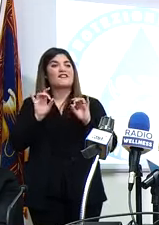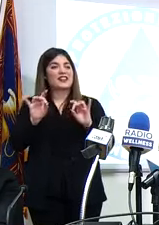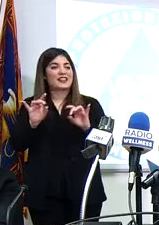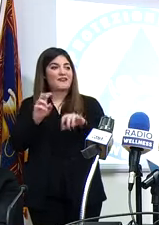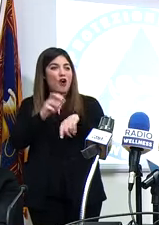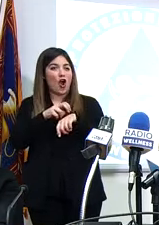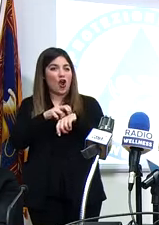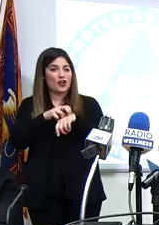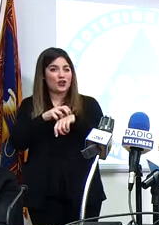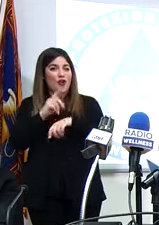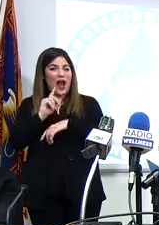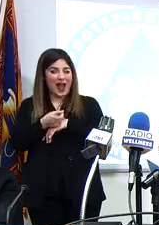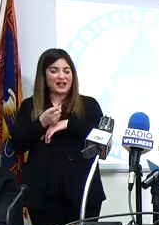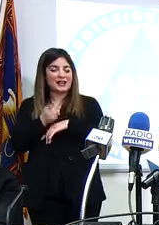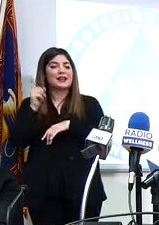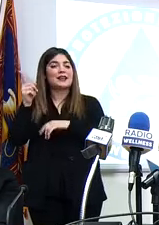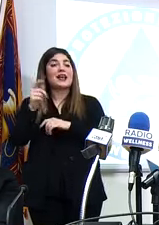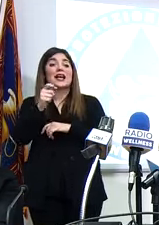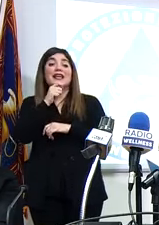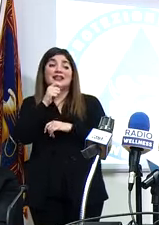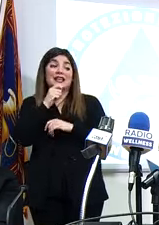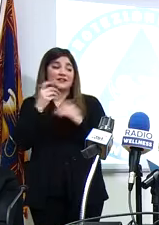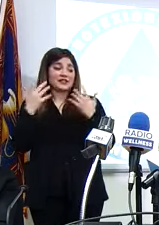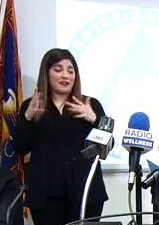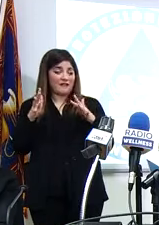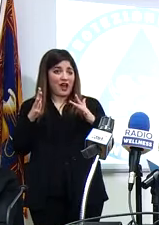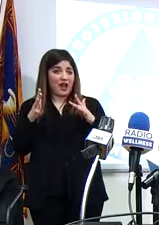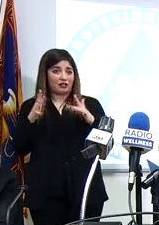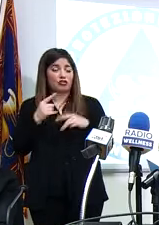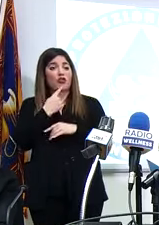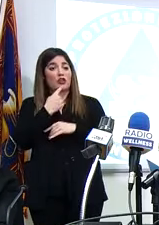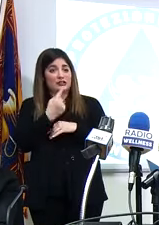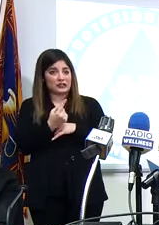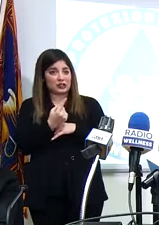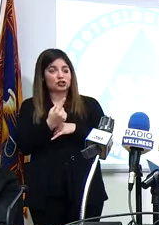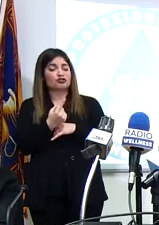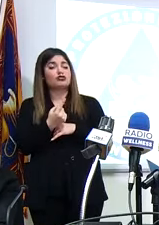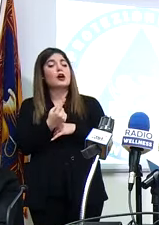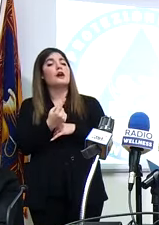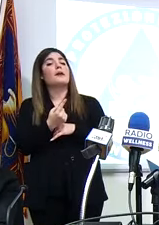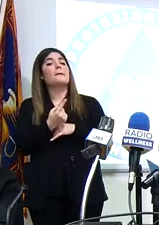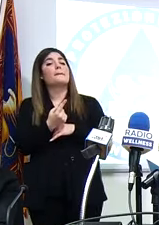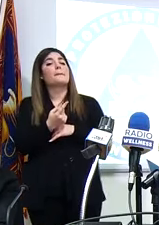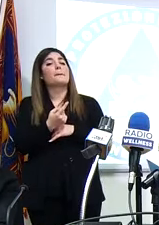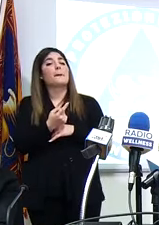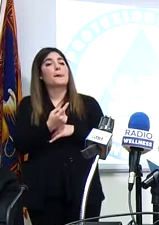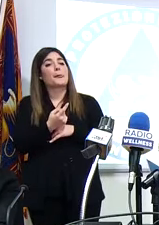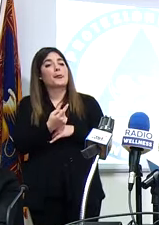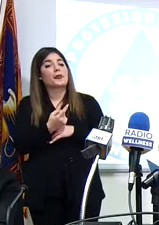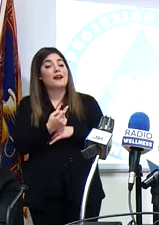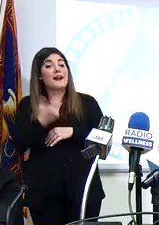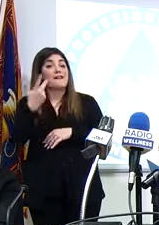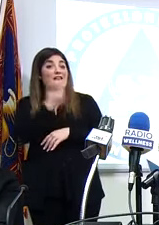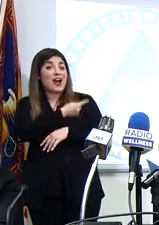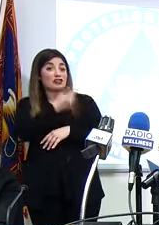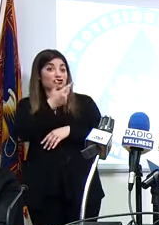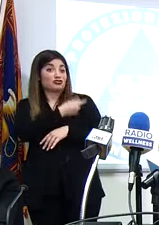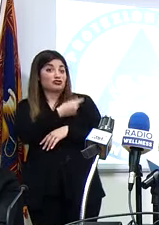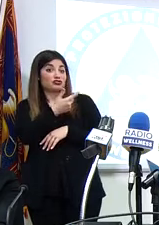un'intervista una dichiarazione in cui ha detto: stanno vaccinando chi è già guarito dal virus, sono fuori di